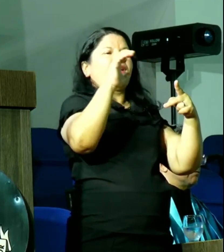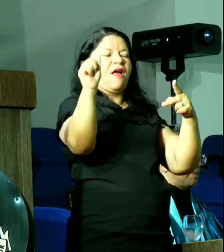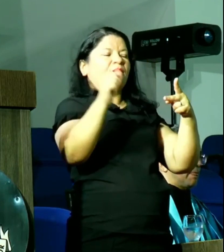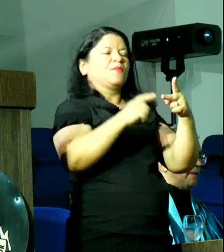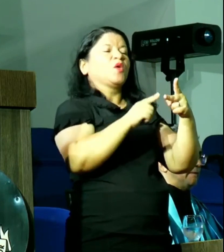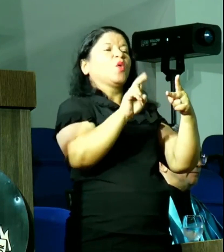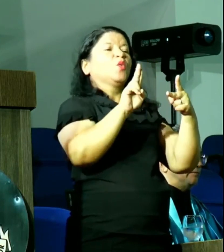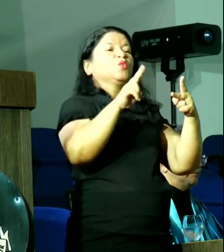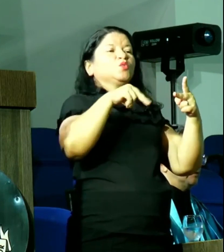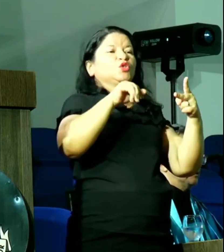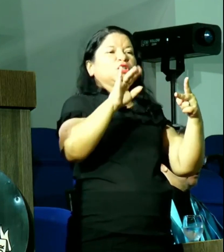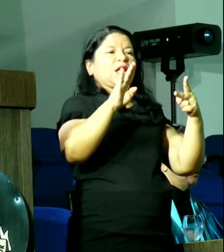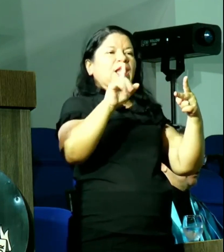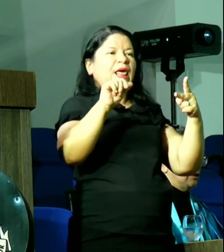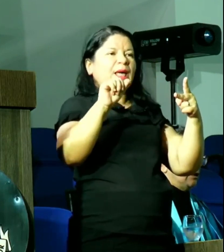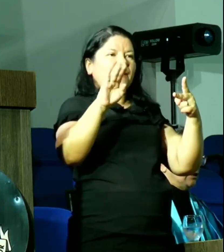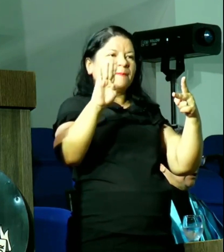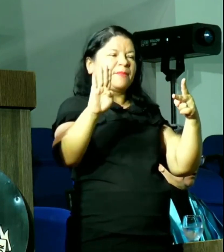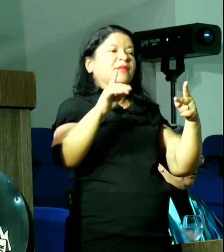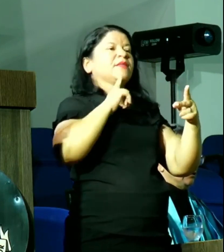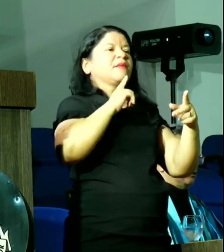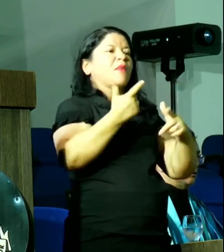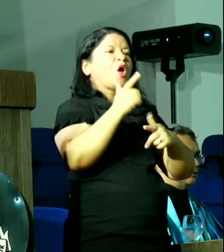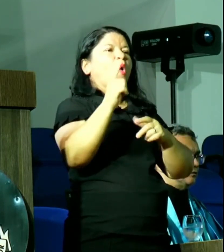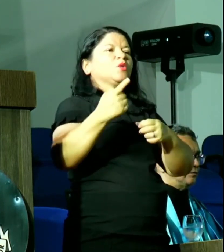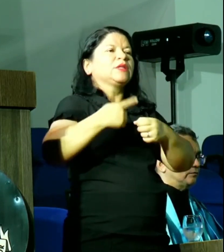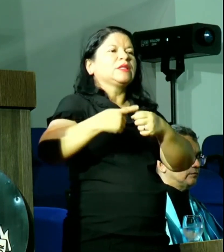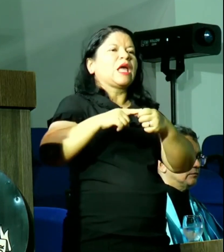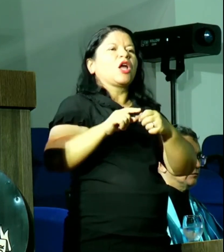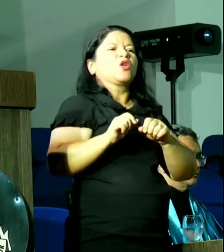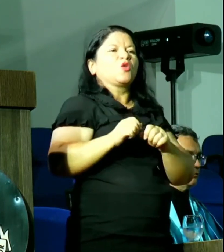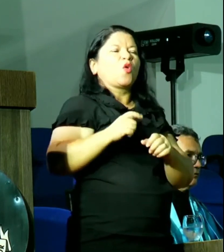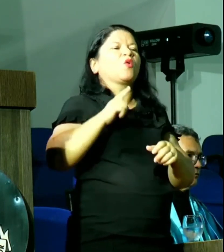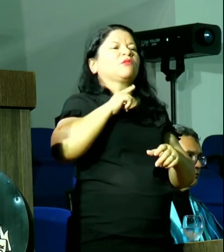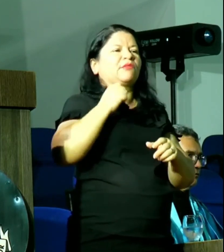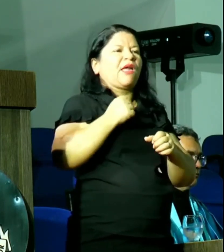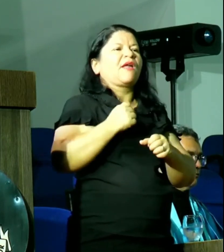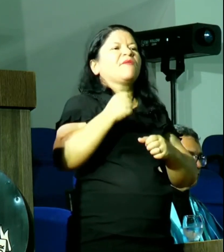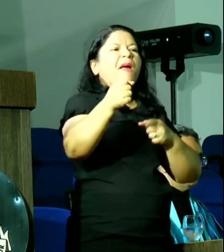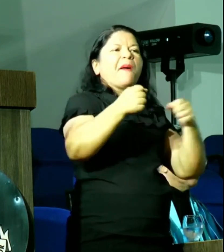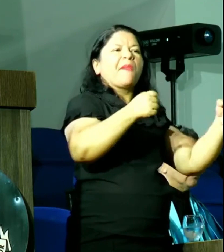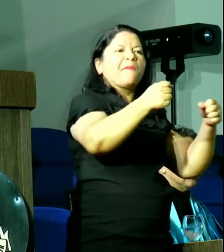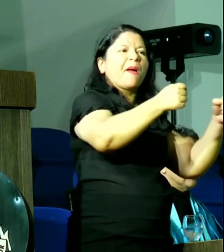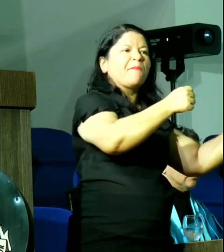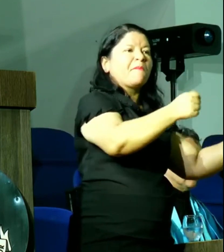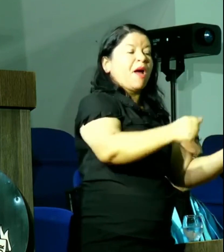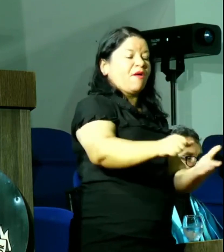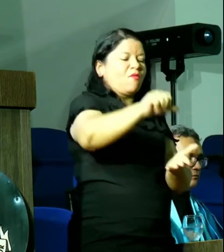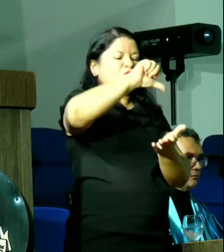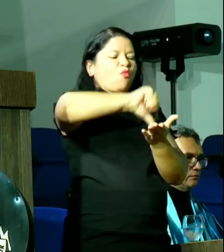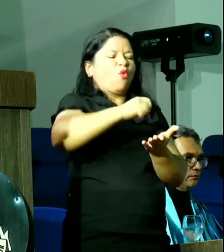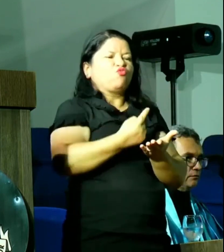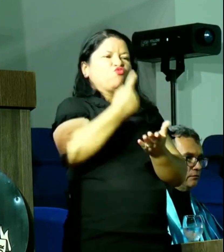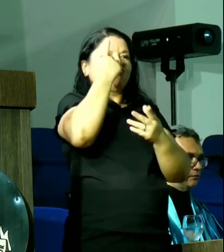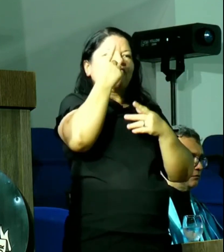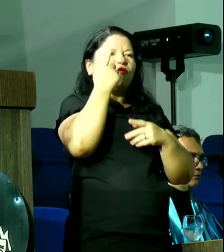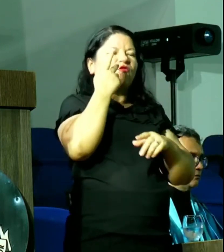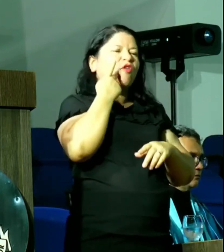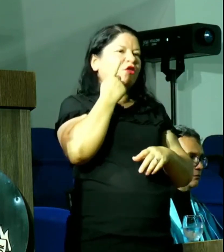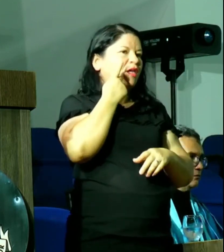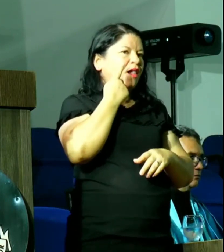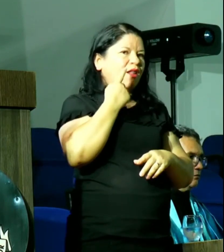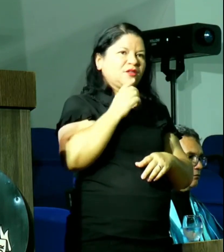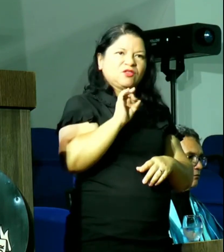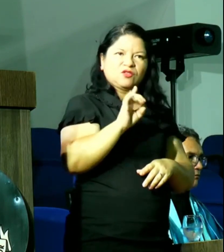diversos campos foram instalados no interior do Ceará. Houve desconcentração de Fortaleza e acesso ao ensino